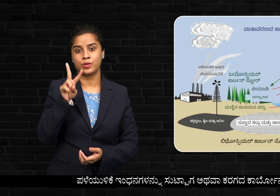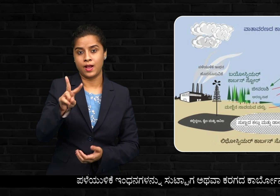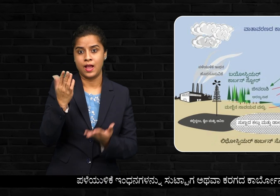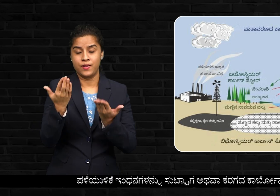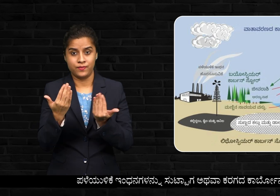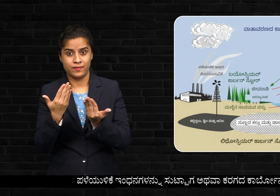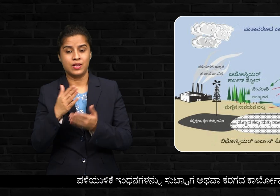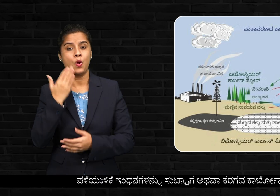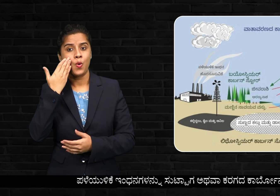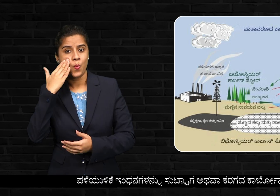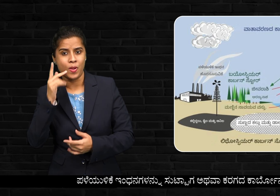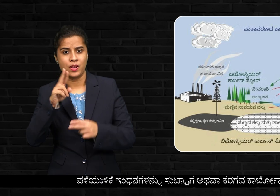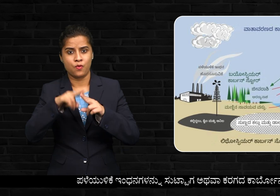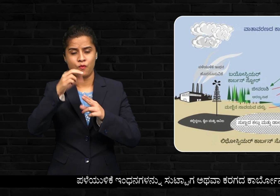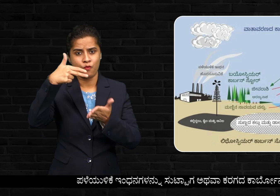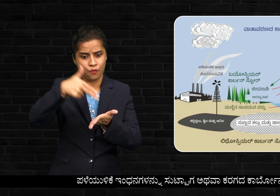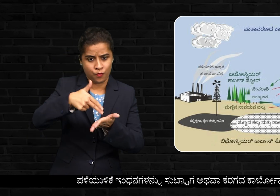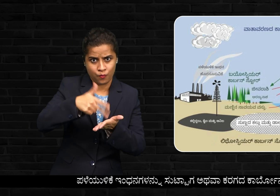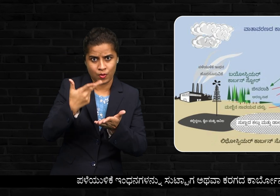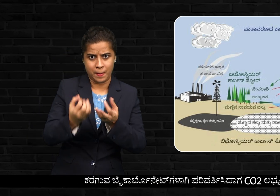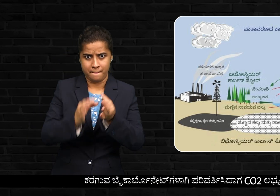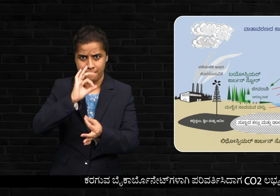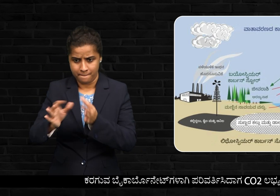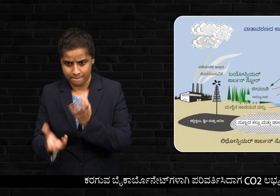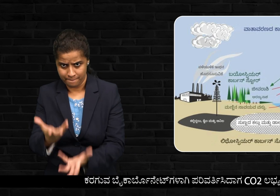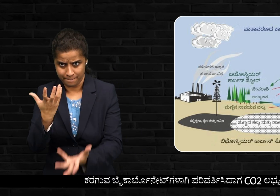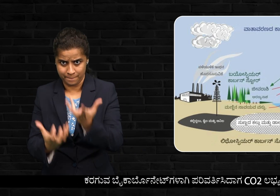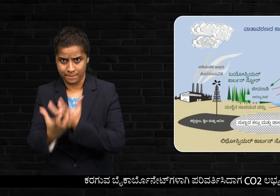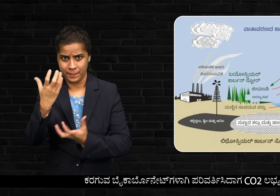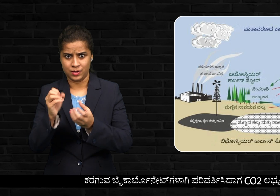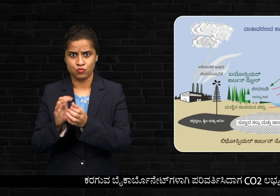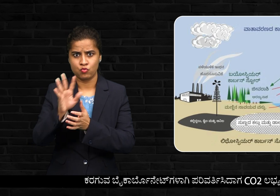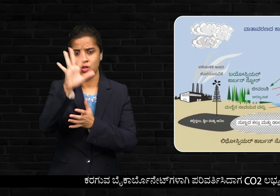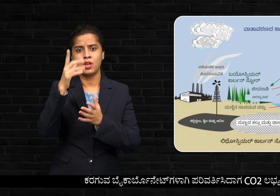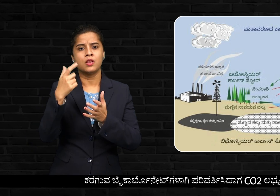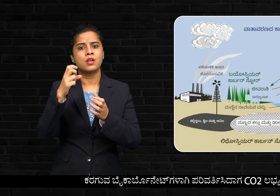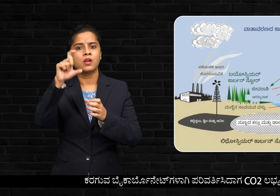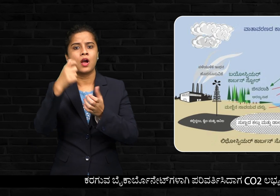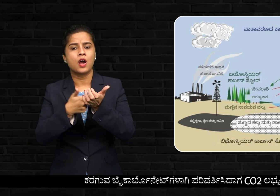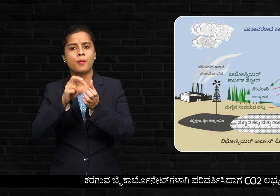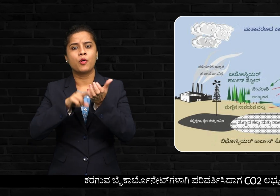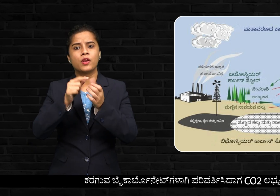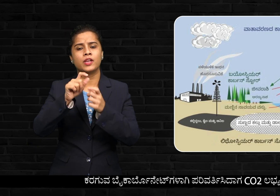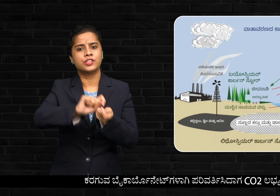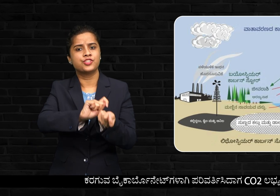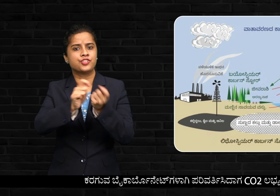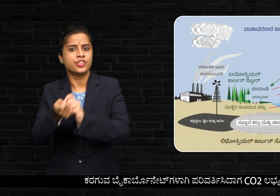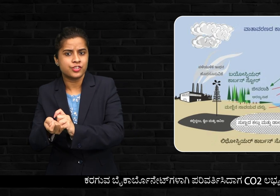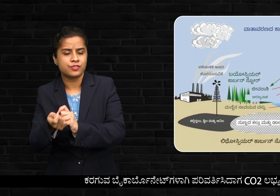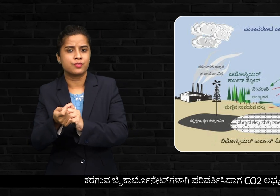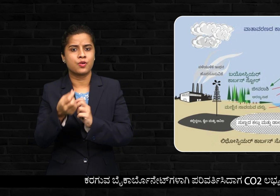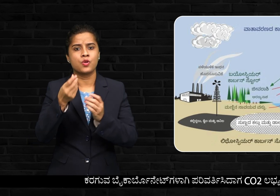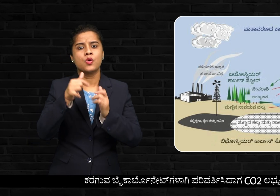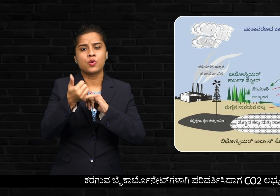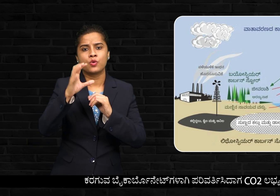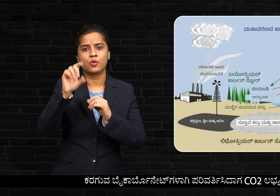ಪಳೆಯುಳಿಕೆ ಇಂಧನಗಳನ್ನು ಸುಟ್ಟಾಗ ಅಥವಾ ಕರಗದ ಕಾರ್ಬೋನೇಟ್ಗಳನ್ನು ಕರಗುವ ಬೈಕಾರ್ಬೋನೇಟ್ಗಳಾಗಿ ಪರಿವರ್ತಿಸಿದಾಗ CO2 ನಮಗೆ ಲಭ್ಯವಾಗುತ್ತೆ.